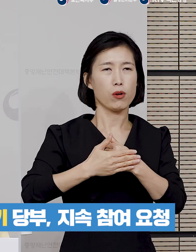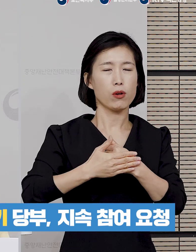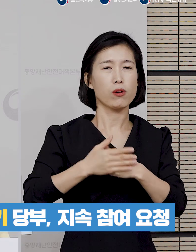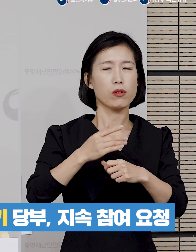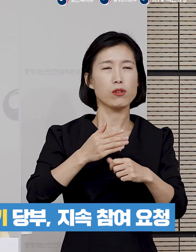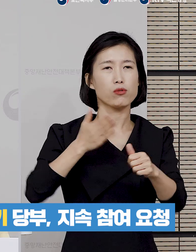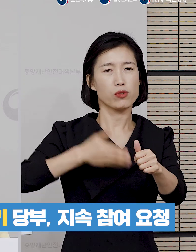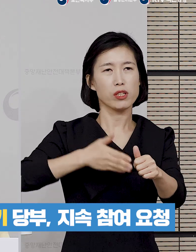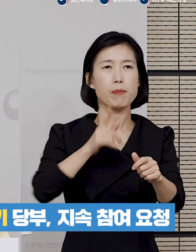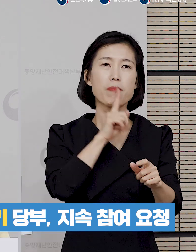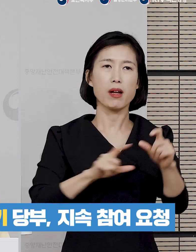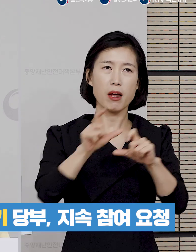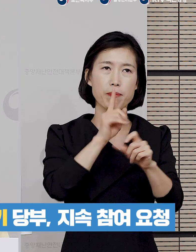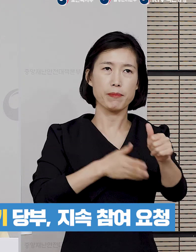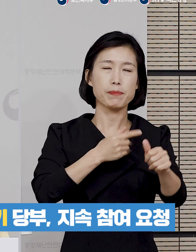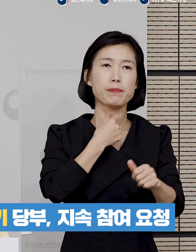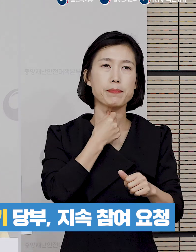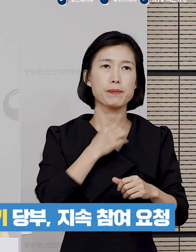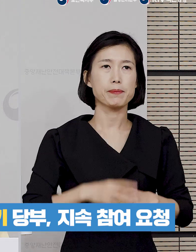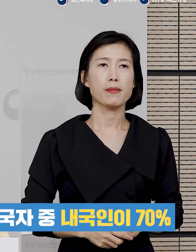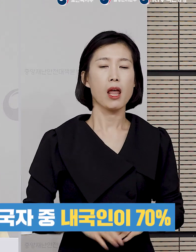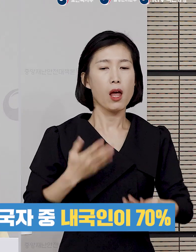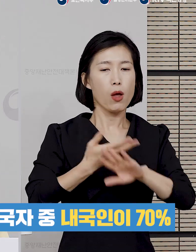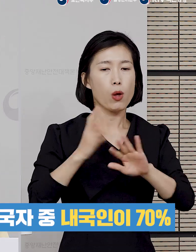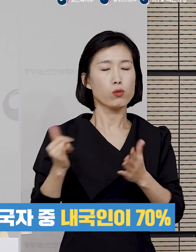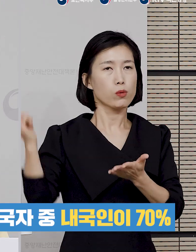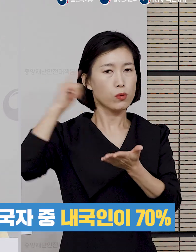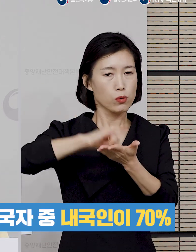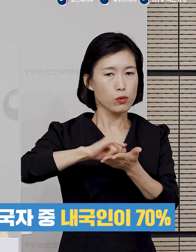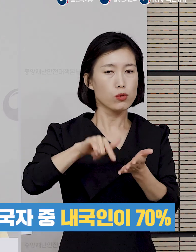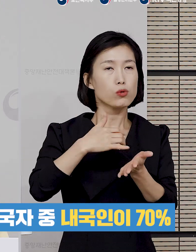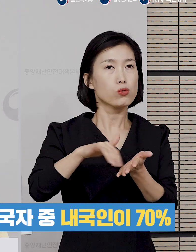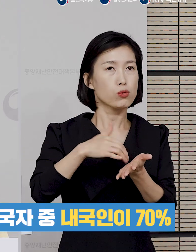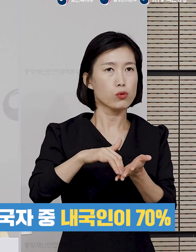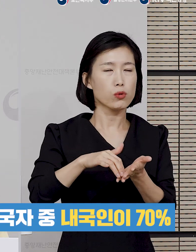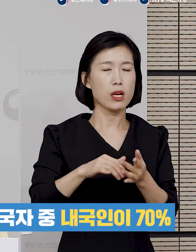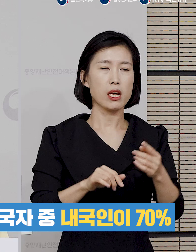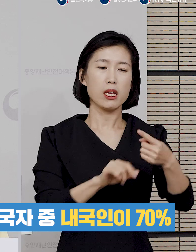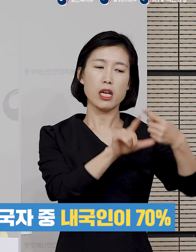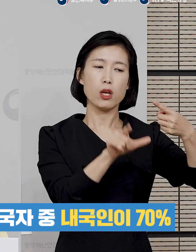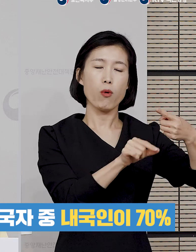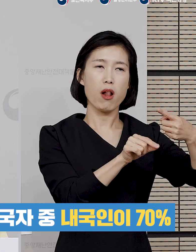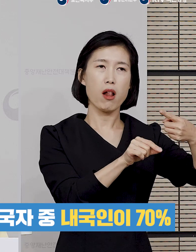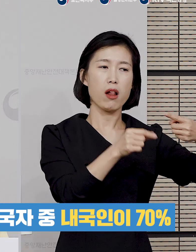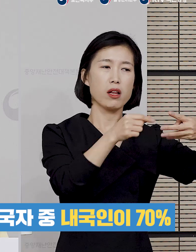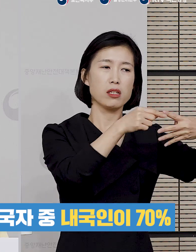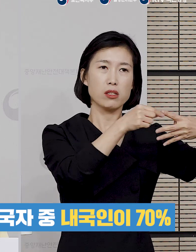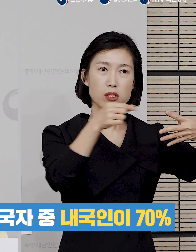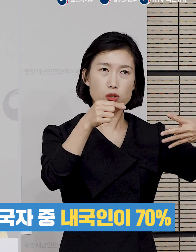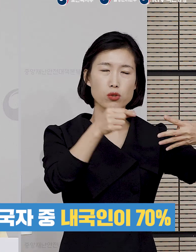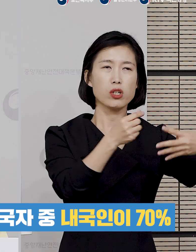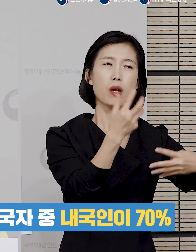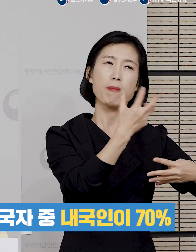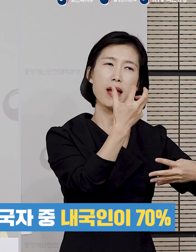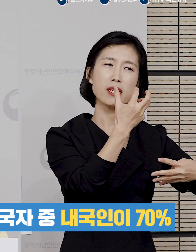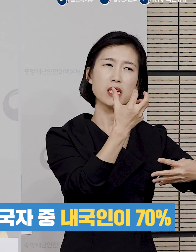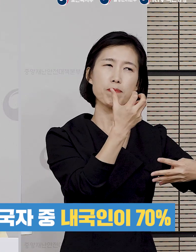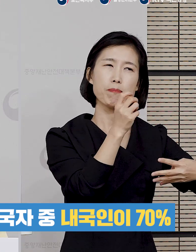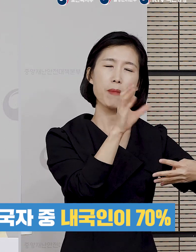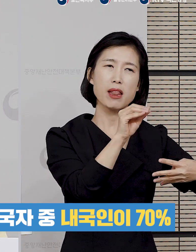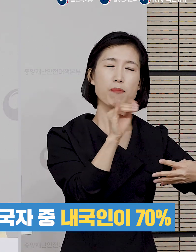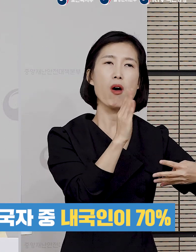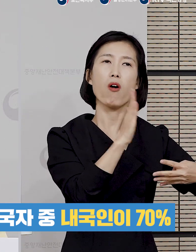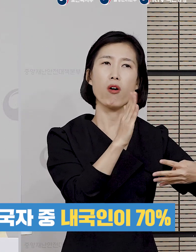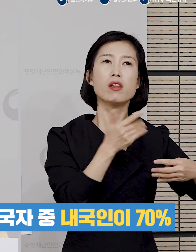참여해 주실 것을 요청드립니다 해외 입국자 수는 1월 첫째 주에 80여 만